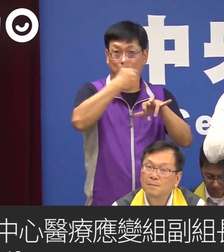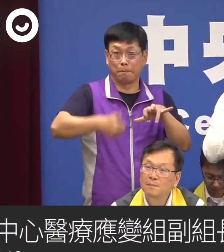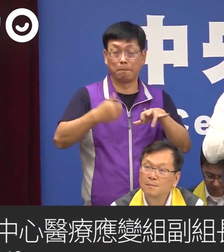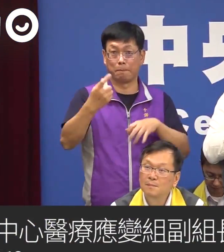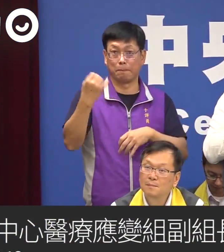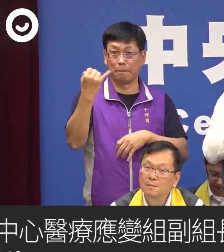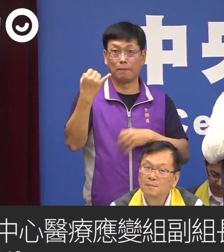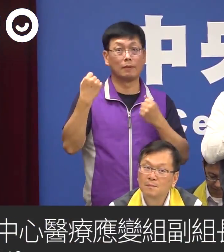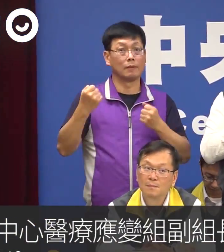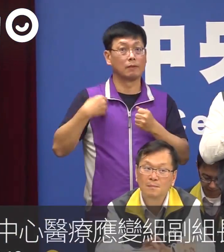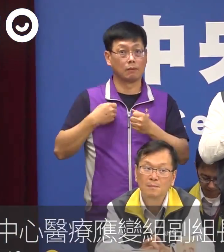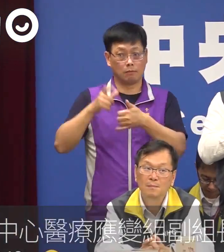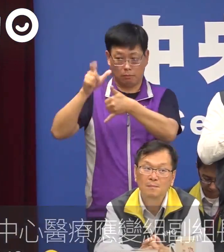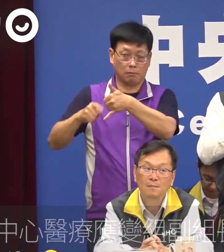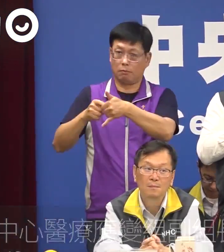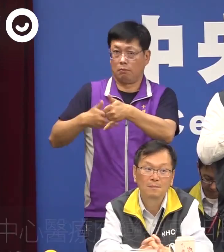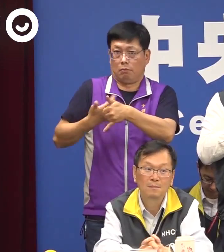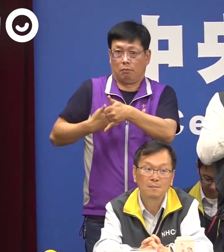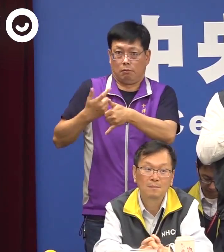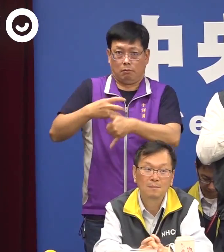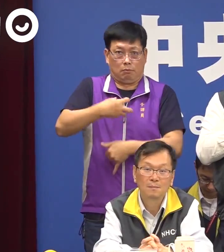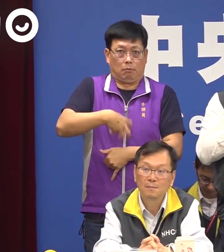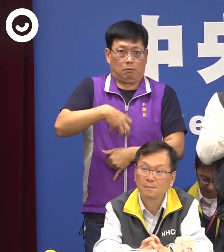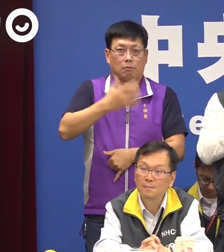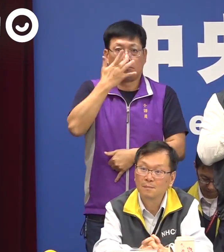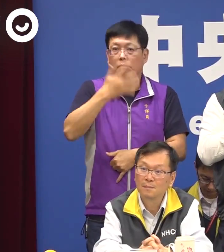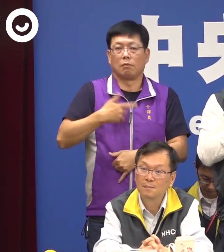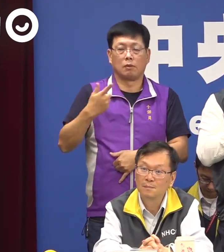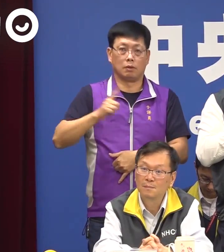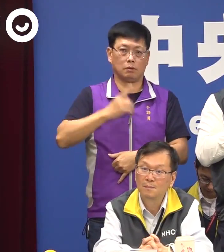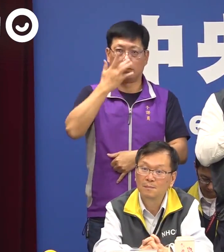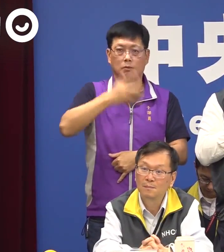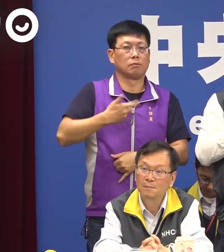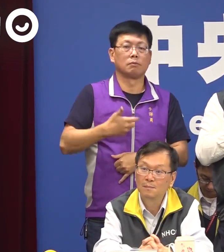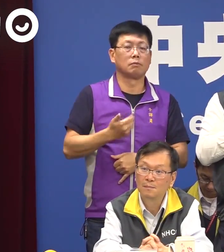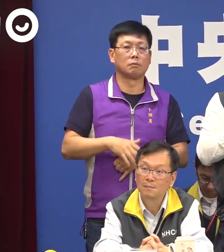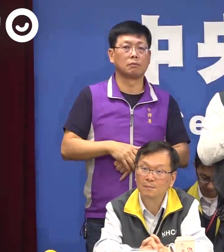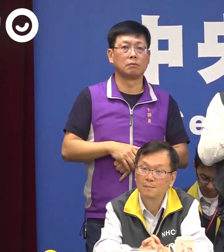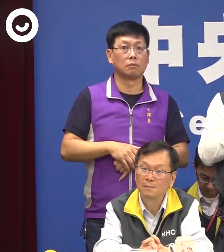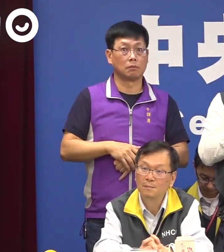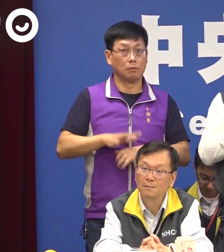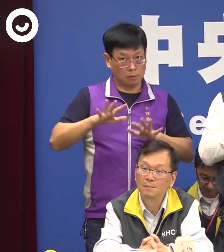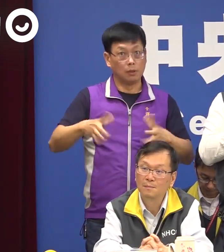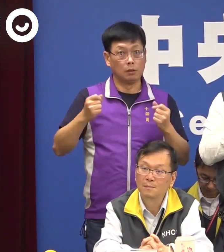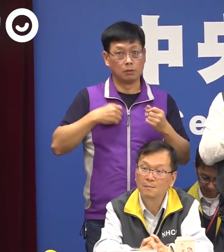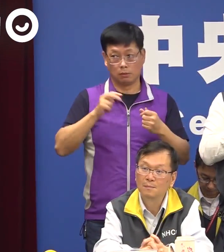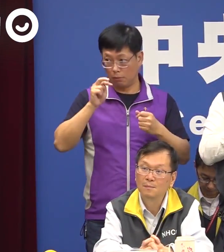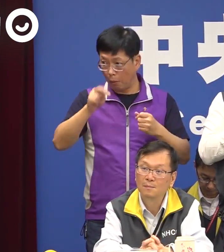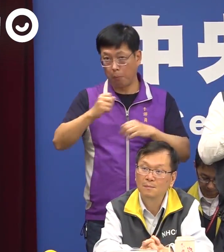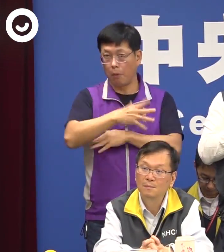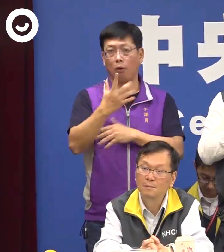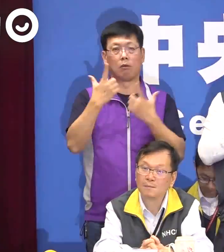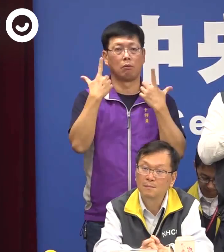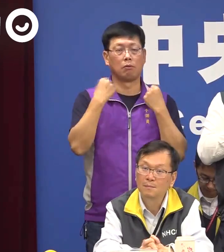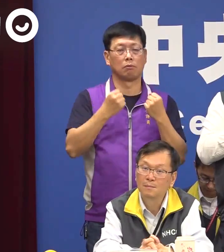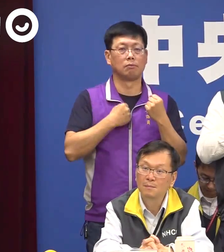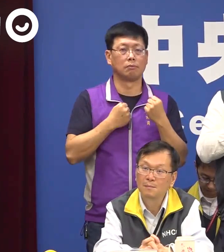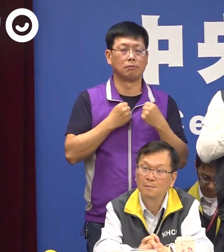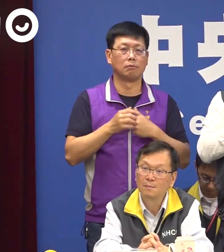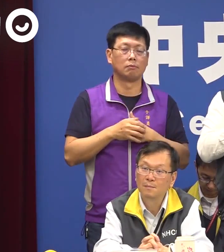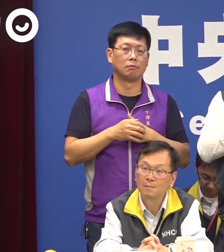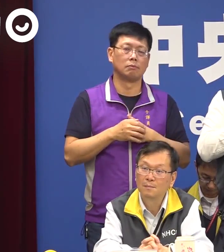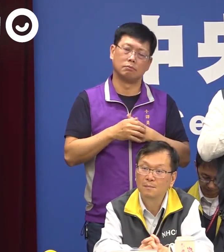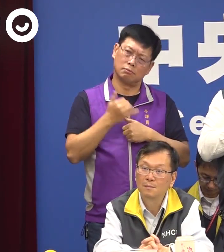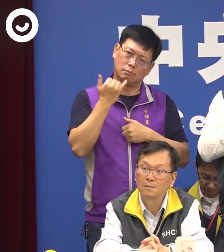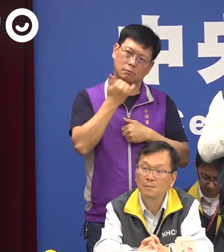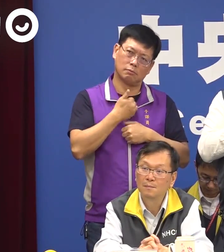位，在当时我们并不知道她有怀孕，她自己也不知道。我们今天也是看到报纸上报道才知道，